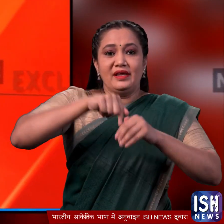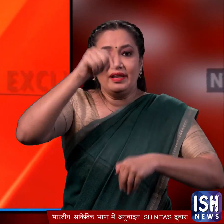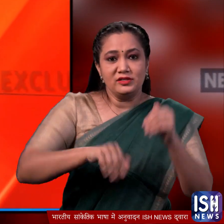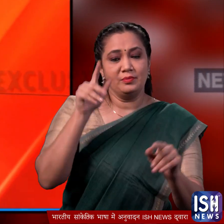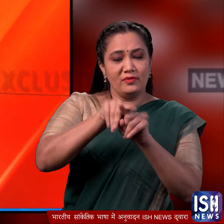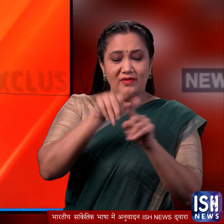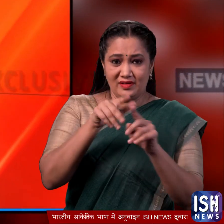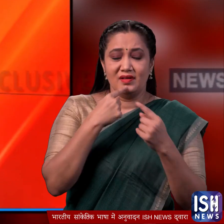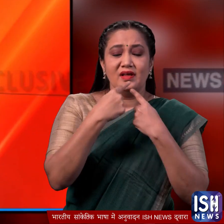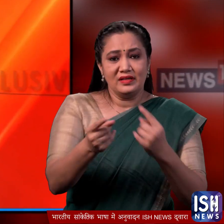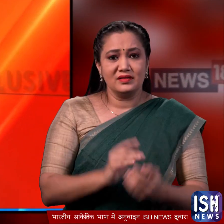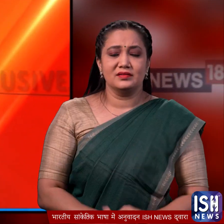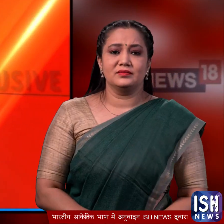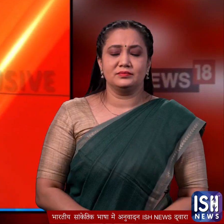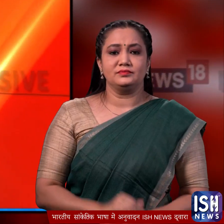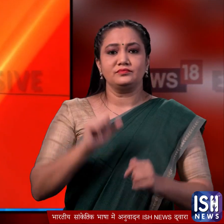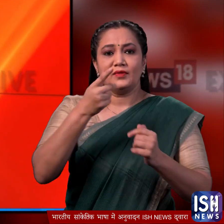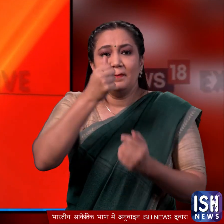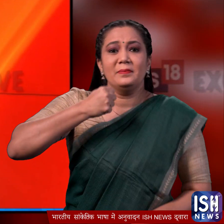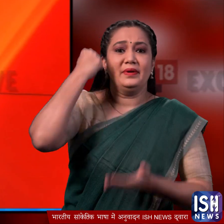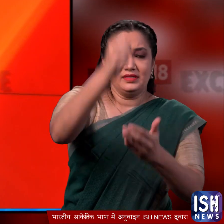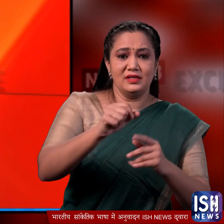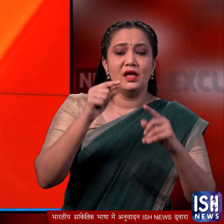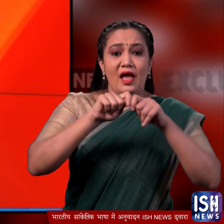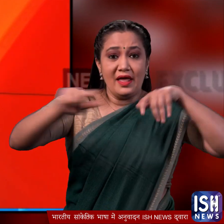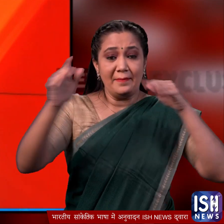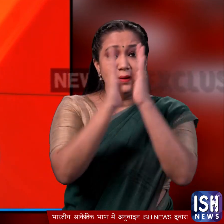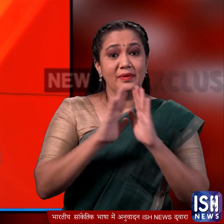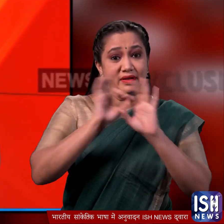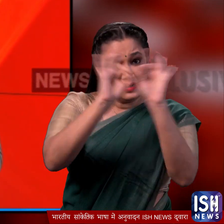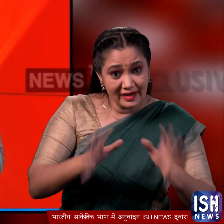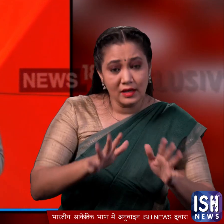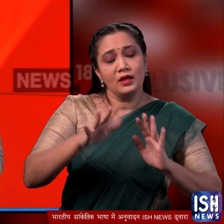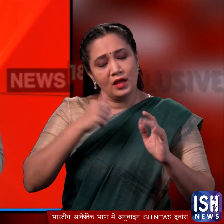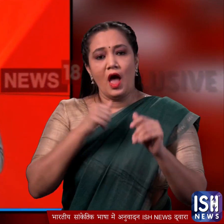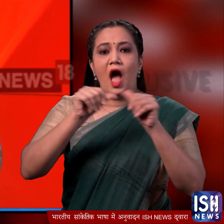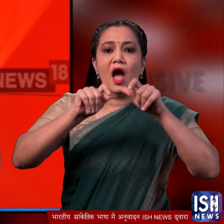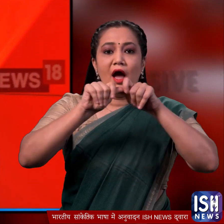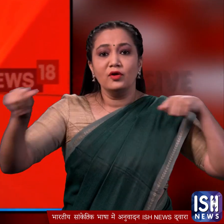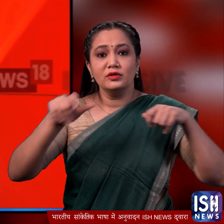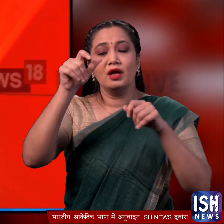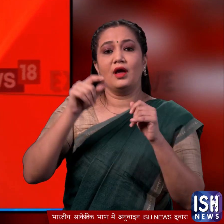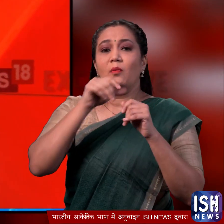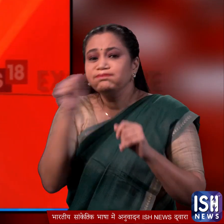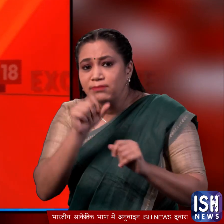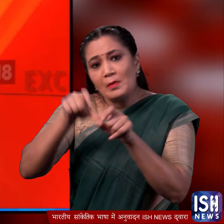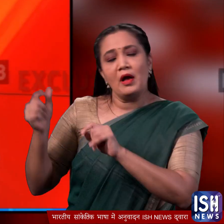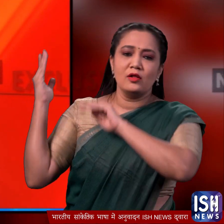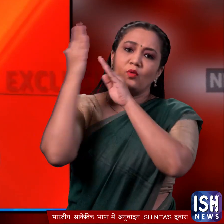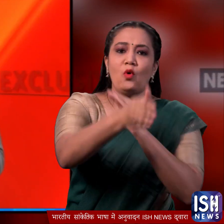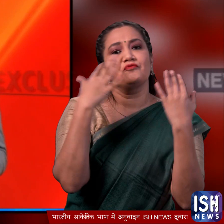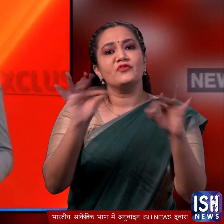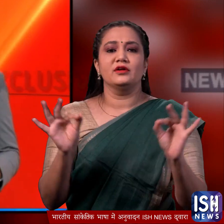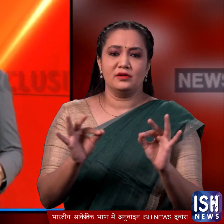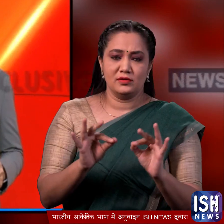बजट सत्र में ही सीएम अरविंद केजरीवाल ने ऐलान किया था कि राम मंदिर बन जाने पर वो बुजुर्गों को अयोध्या की तीर्थ यात्रा मुफ्त कराएंगे